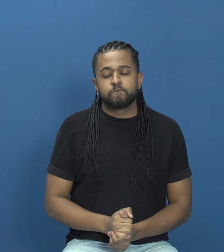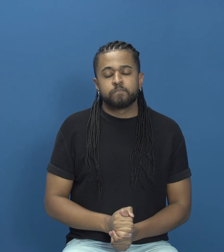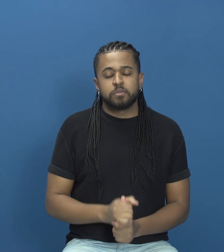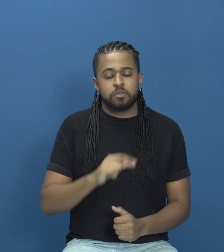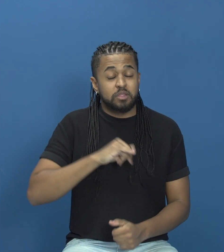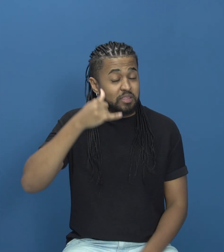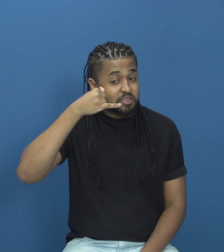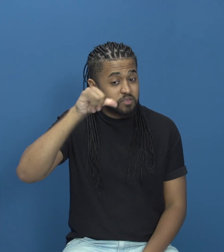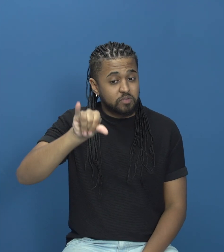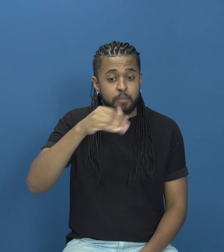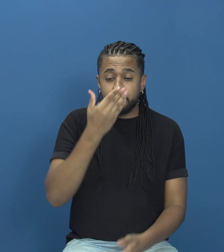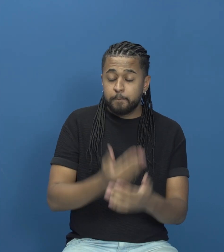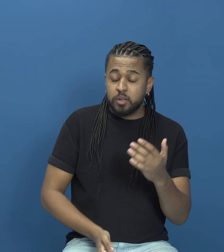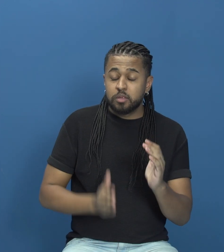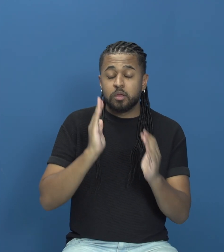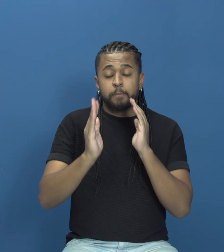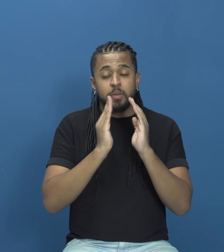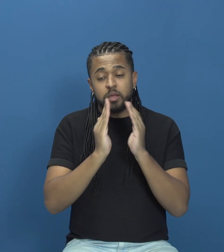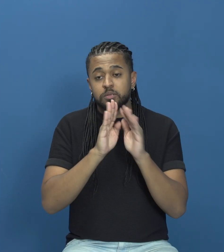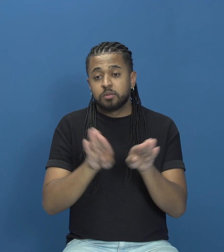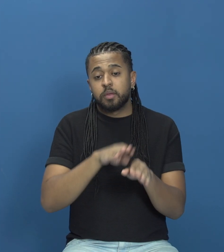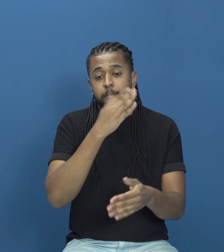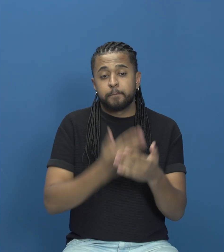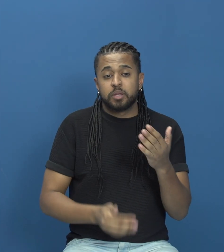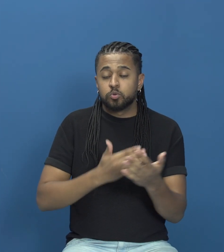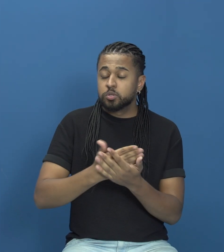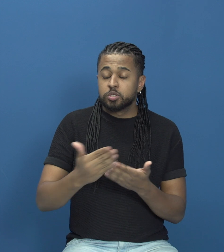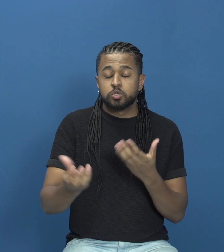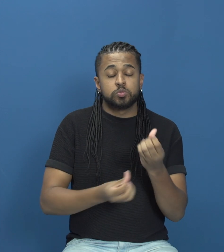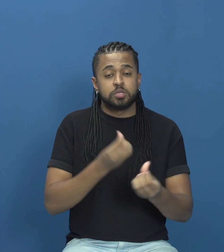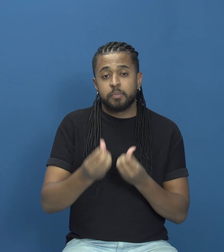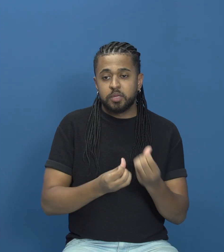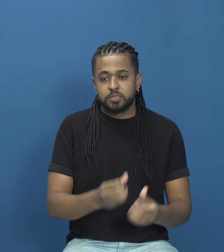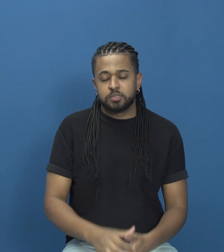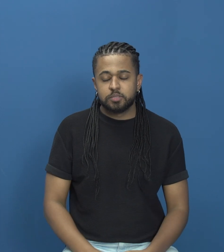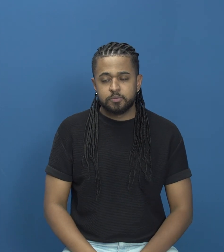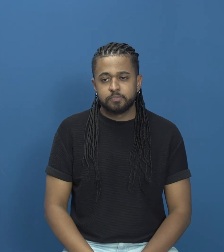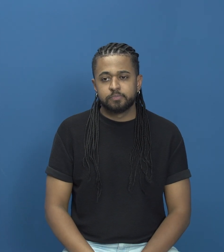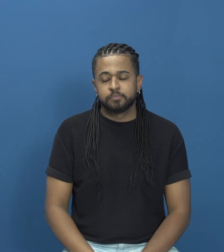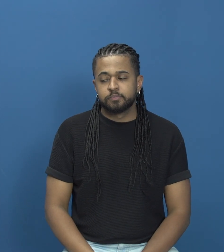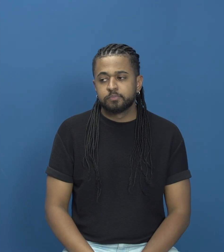fim de evitarem perdas de prazo e a perda do início do semestre letivo.